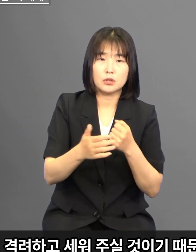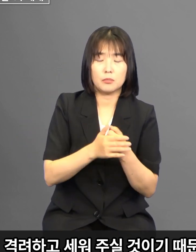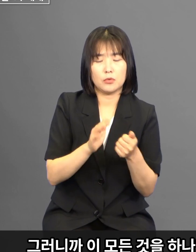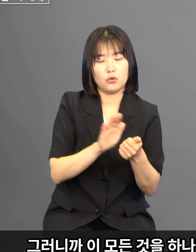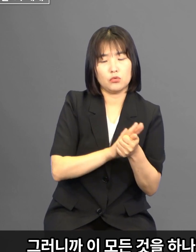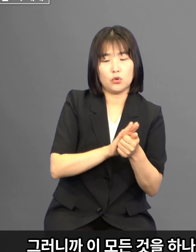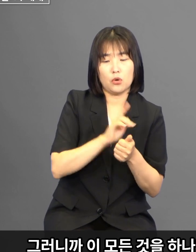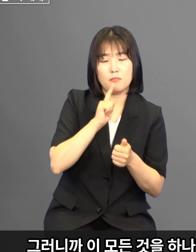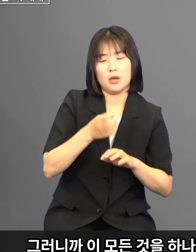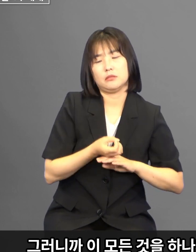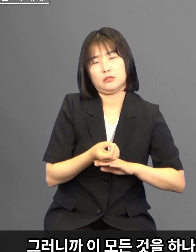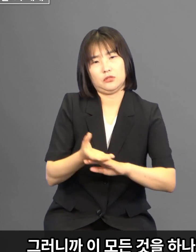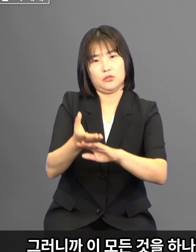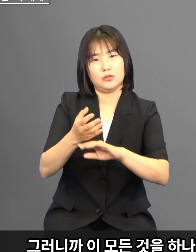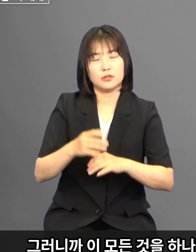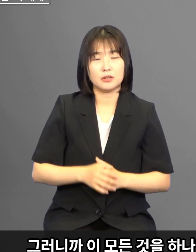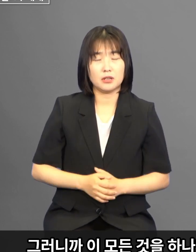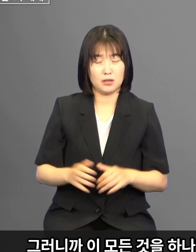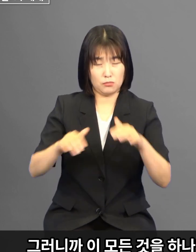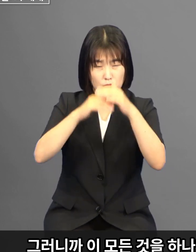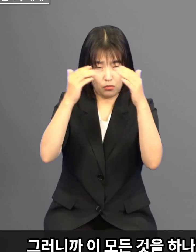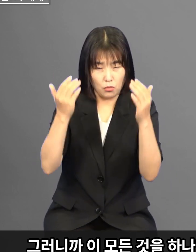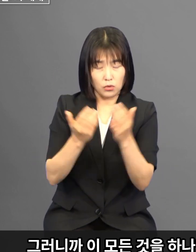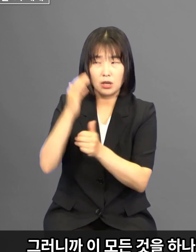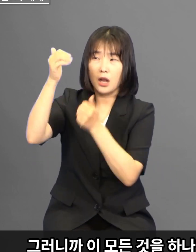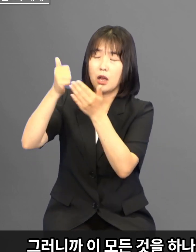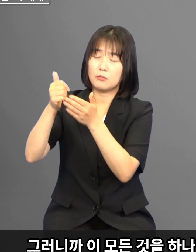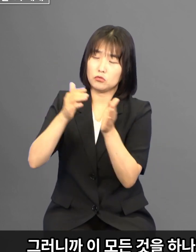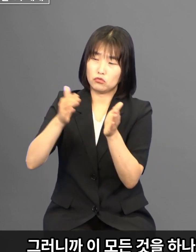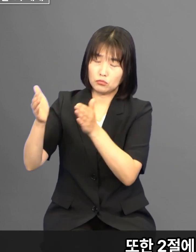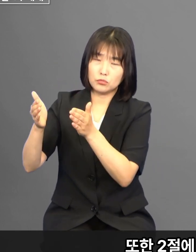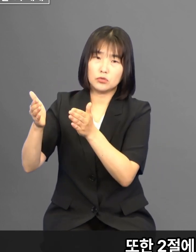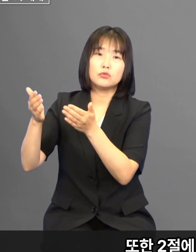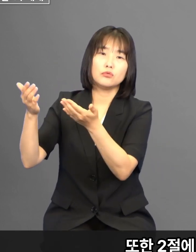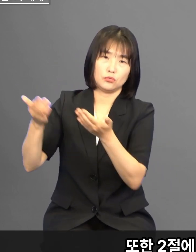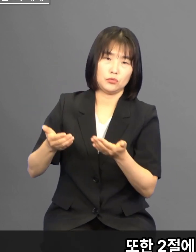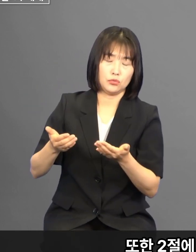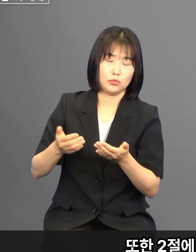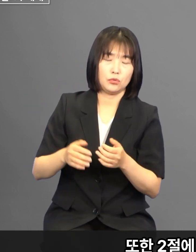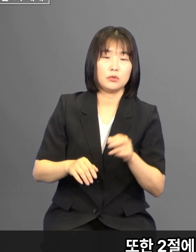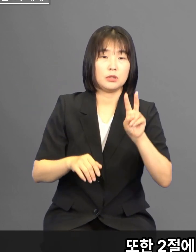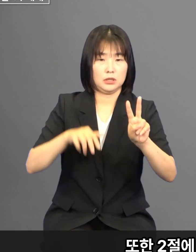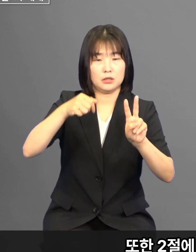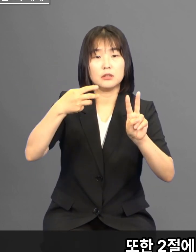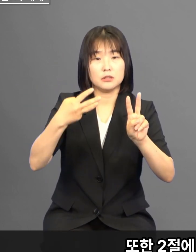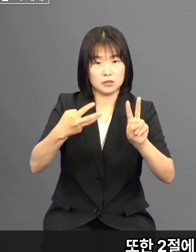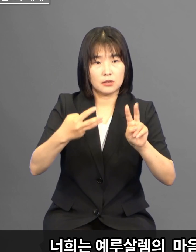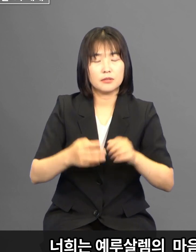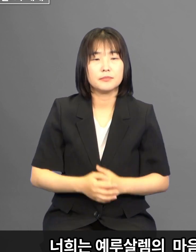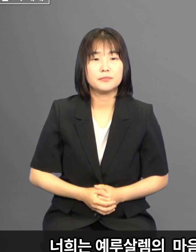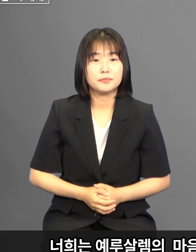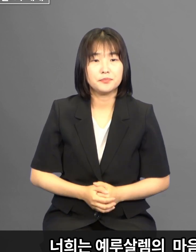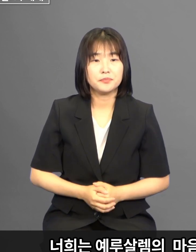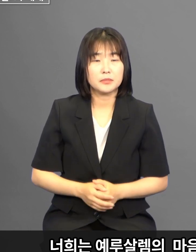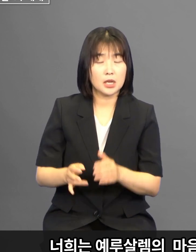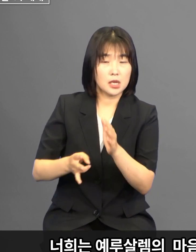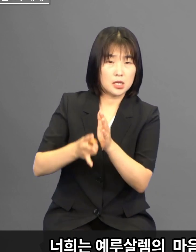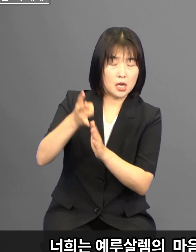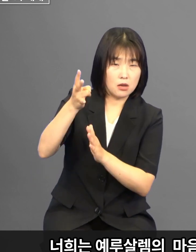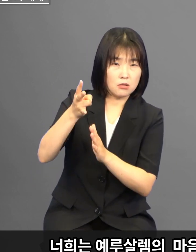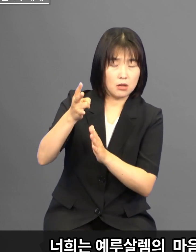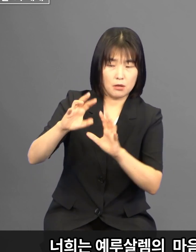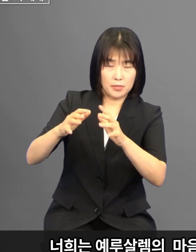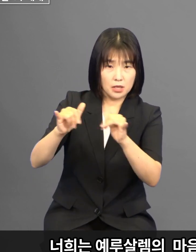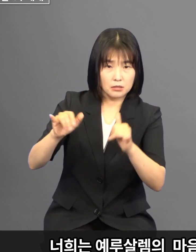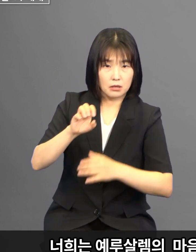거예요. 그러니까 이 모든 것을 하나님이 준비하신 후에 말씀하시는 것이고요. 또한 2절에 보면 이렇게 되어 있죠. 너희는 예루살렘에 마음에